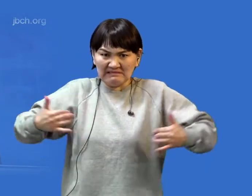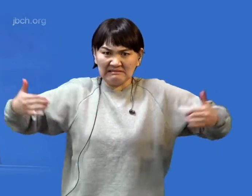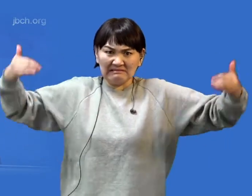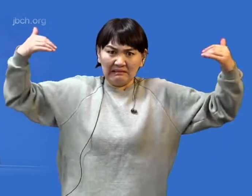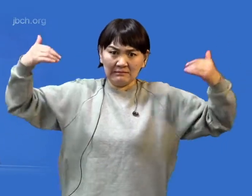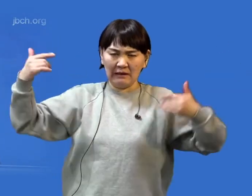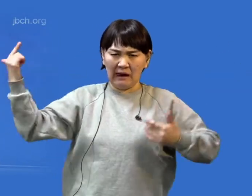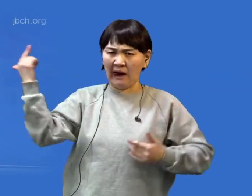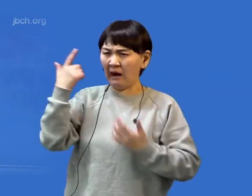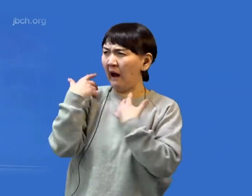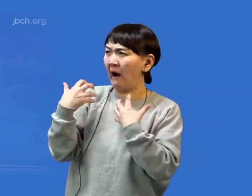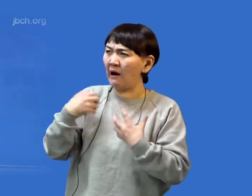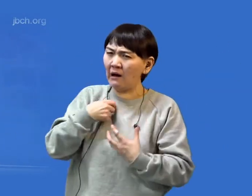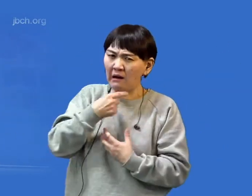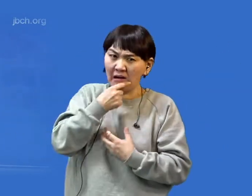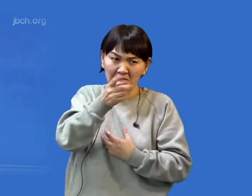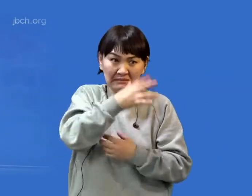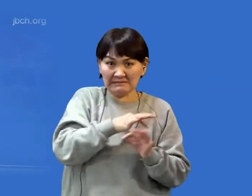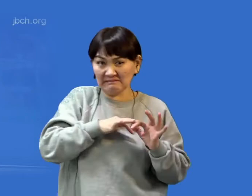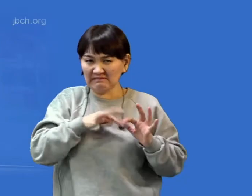зүгээр л царцсан адил харагдана лээ.